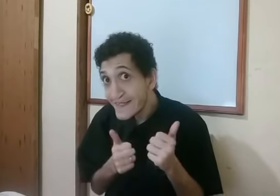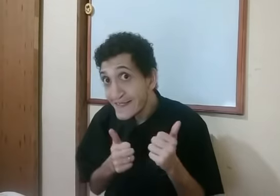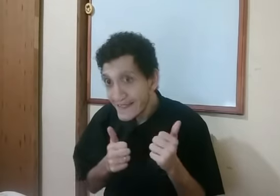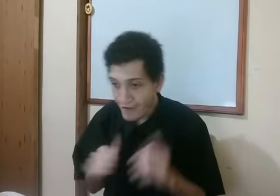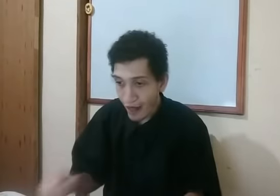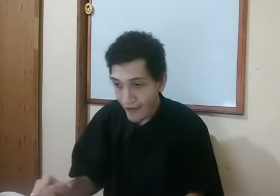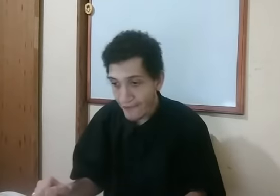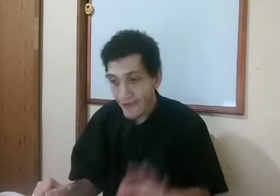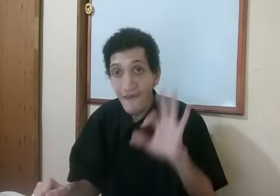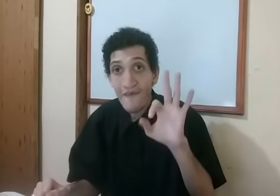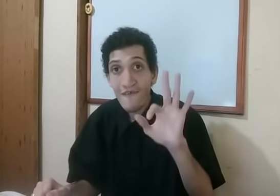Vamos lá.